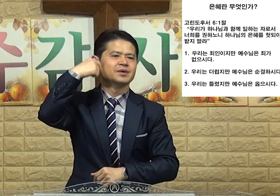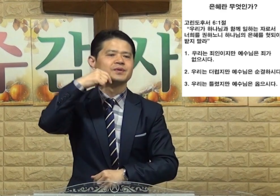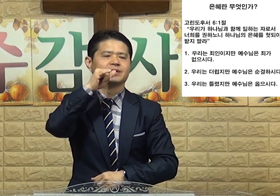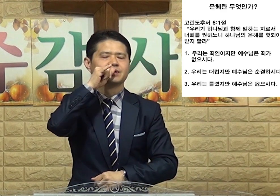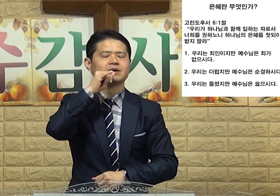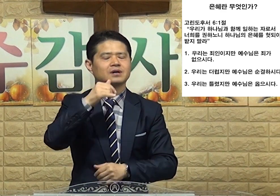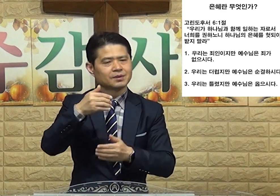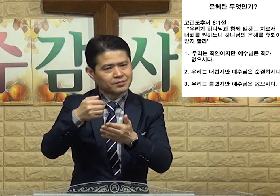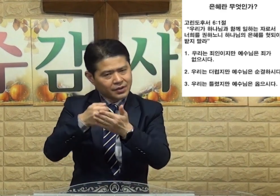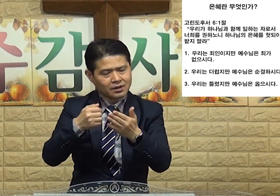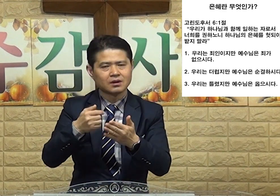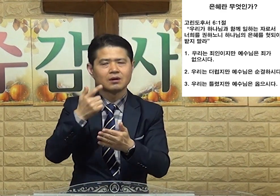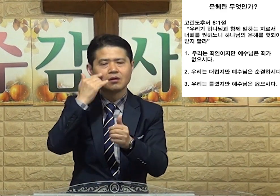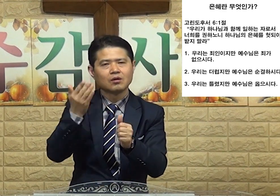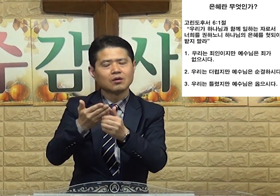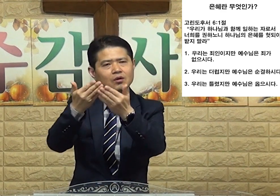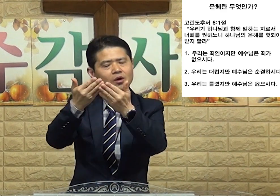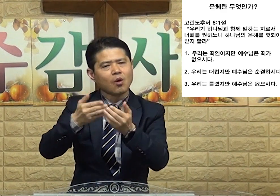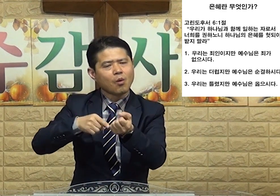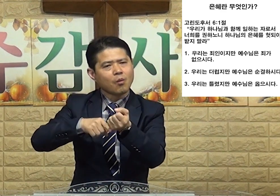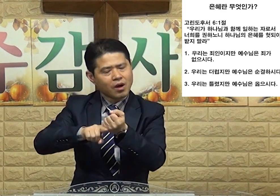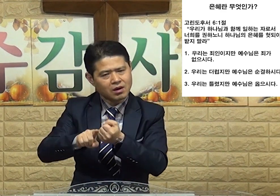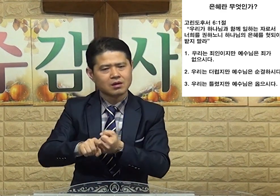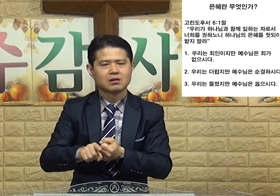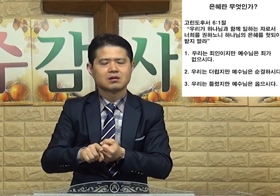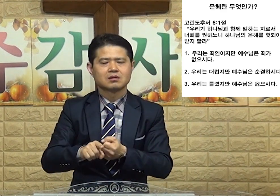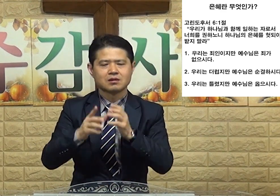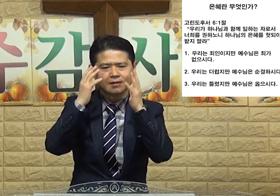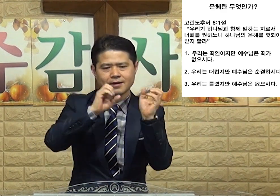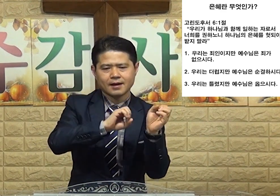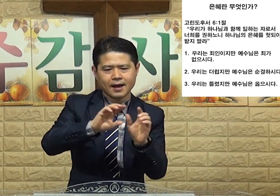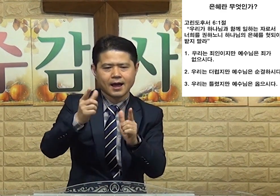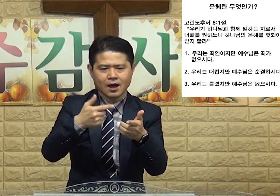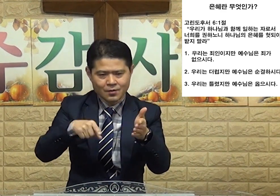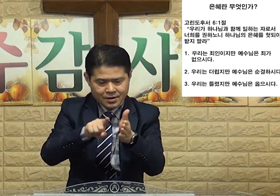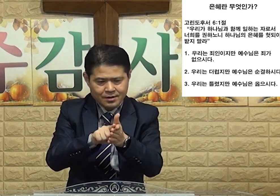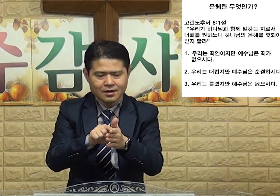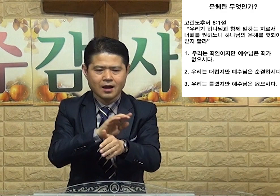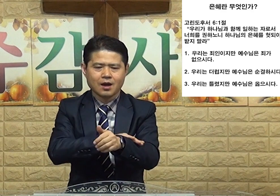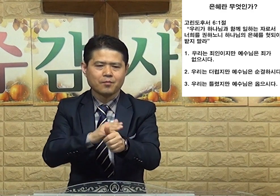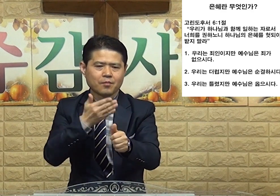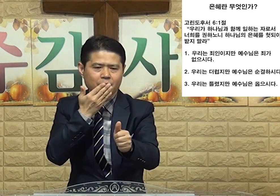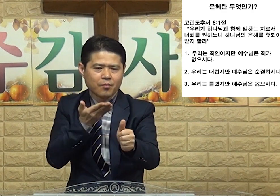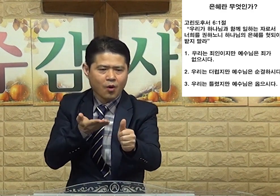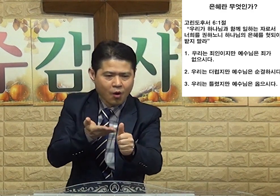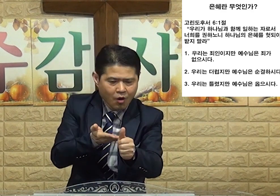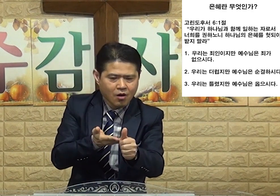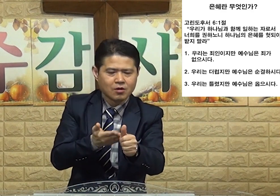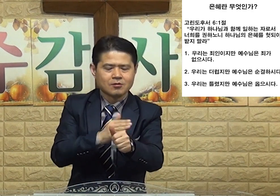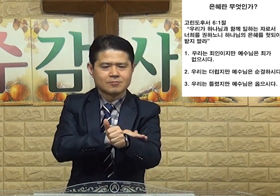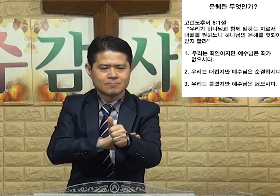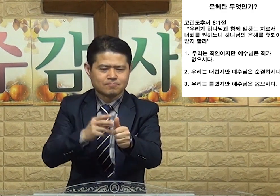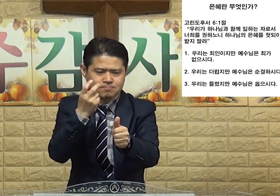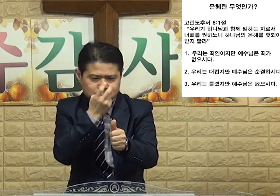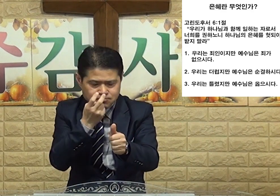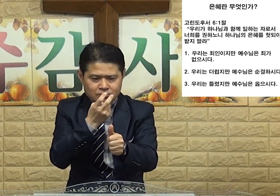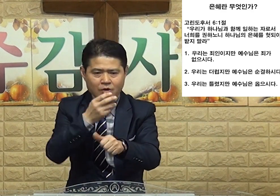오히려 잘못을 저지르는 것입니다. 그렇기 때문에 부모님이 우리를 키우는 것에 대해서 잊지 않고 항상 우리를